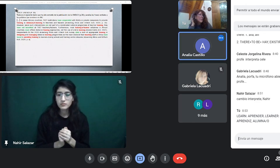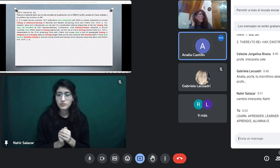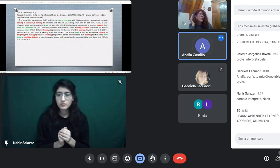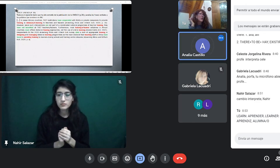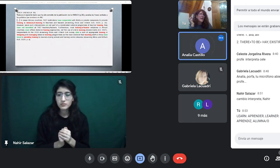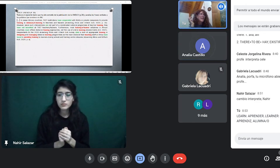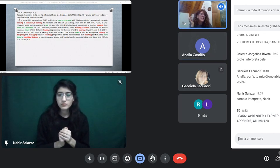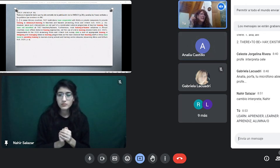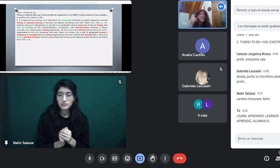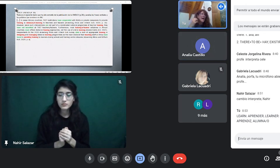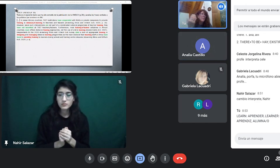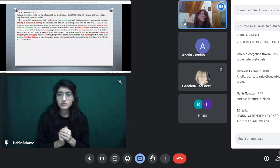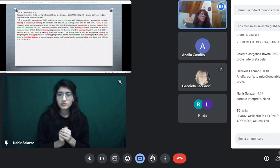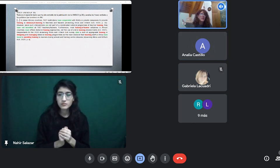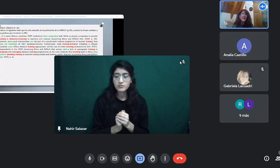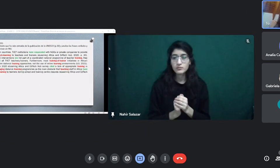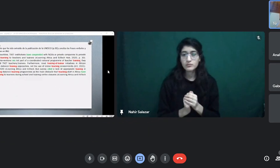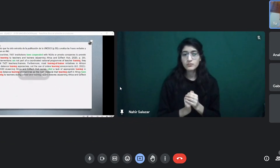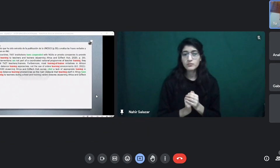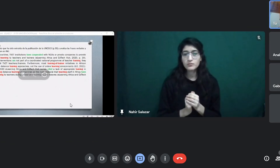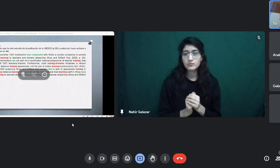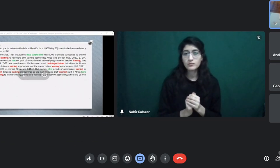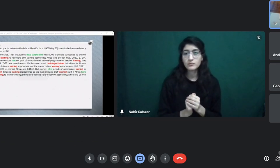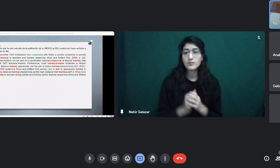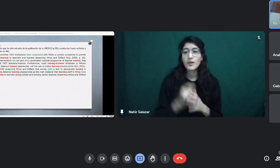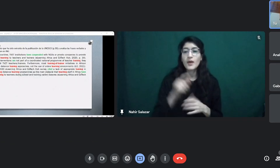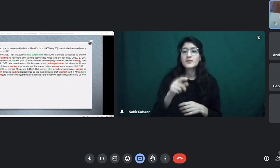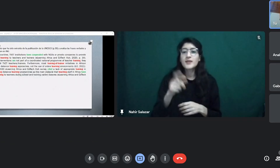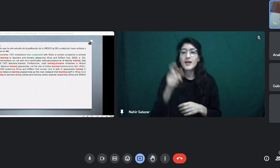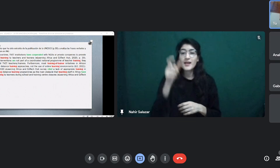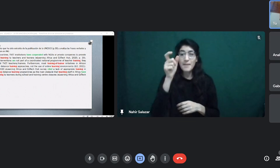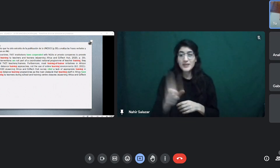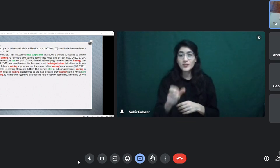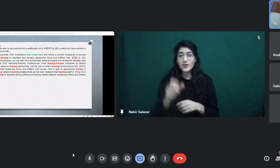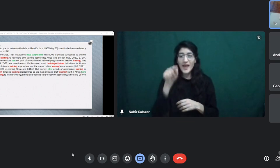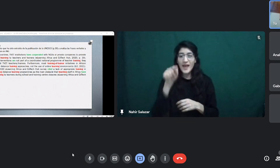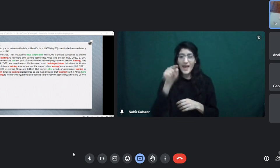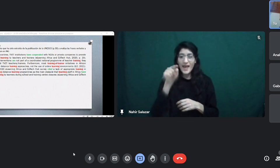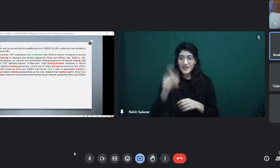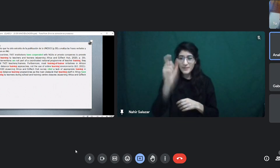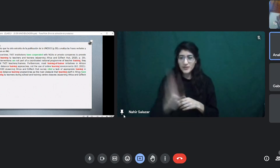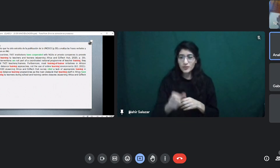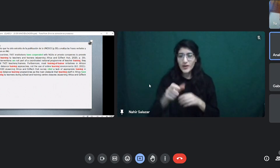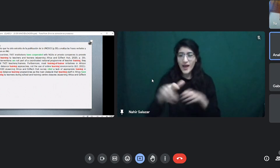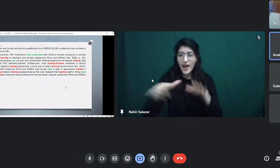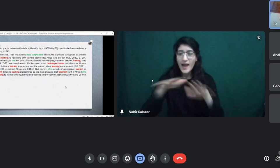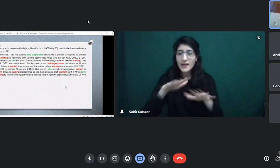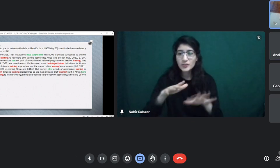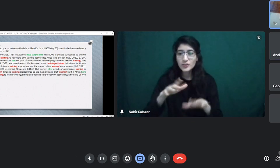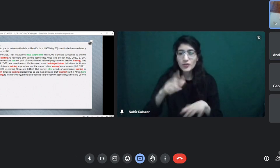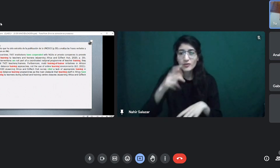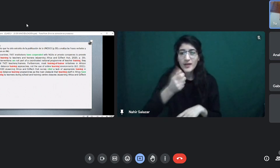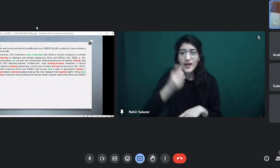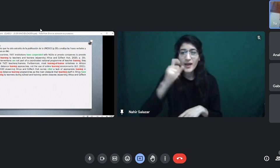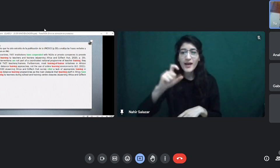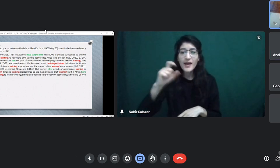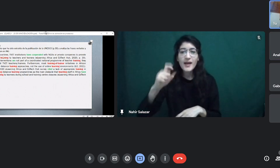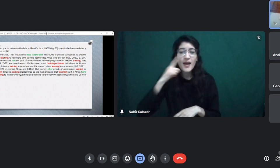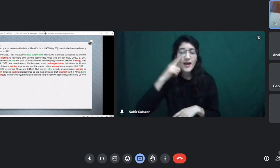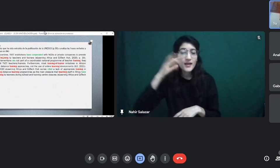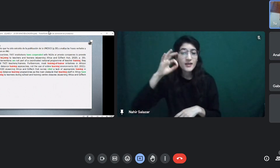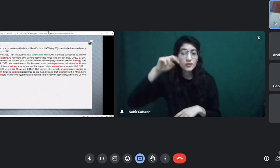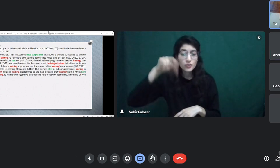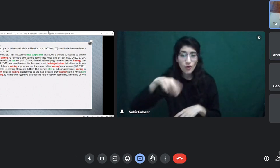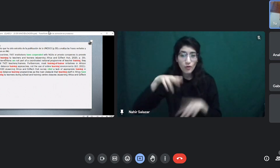Porque es la persona que hace esa acción, ¿sí? Eso lo habíamos visto en la parte de la formación de palabras. Acá es como es